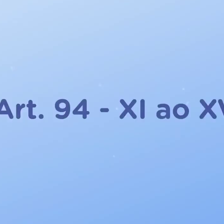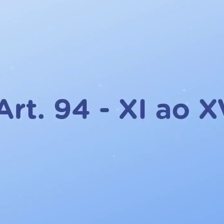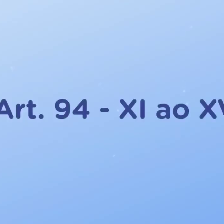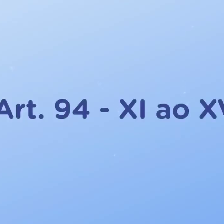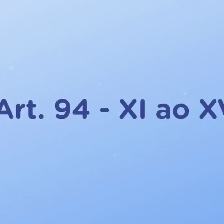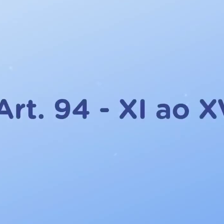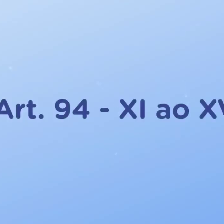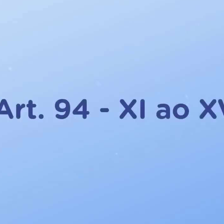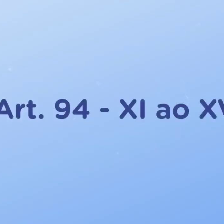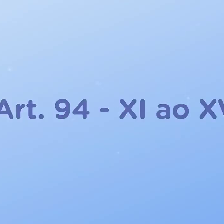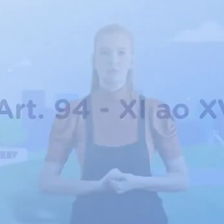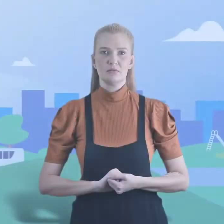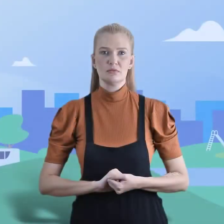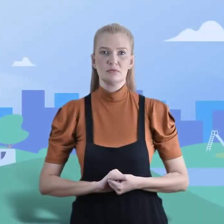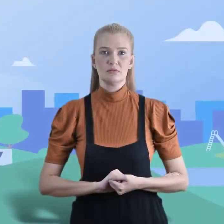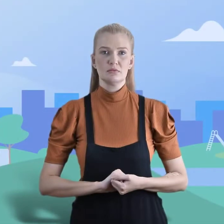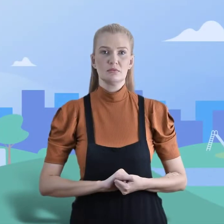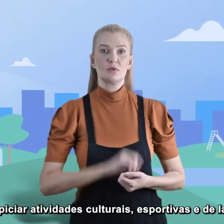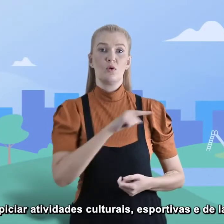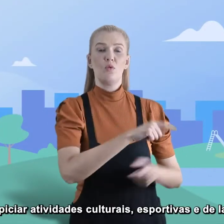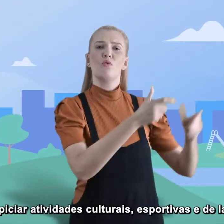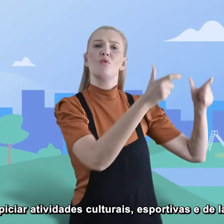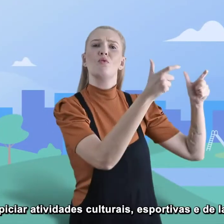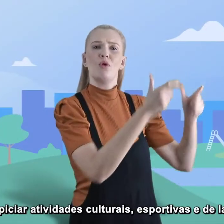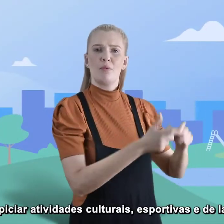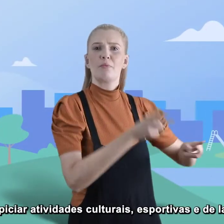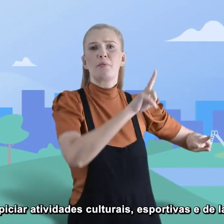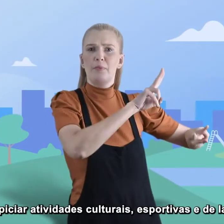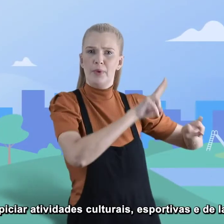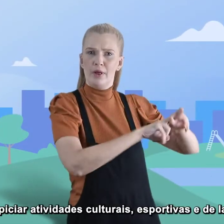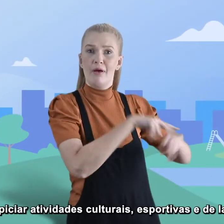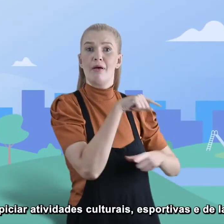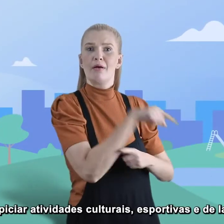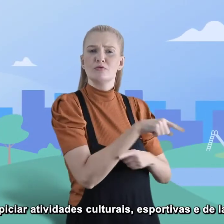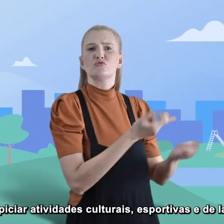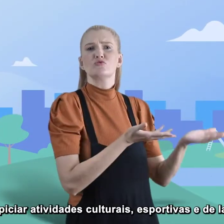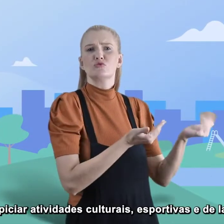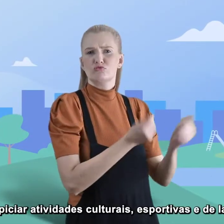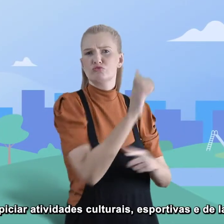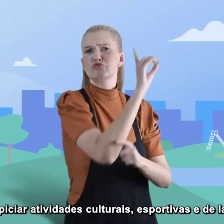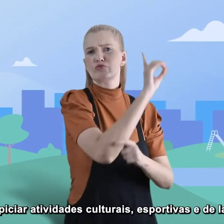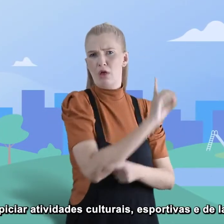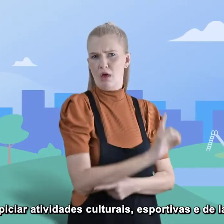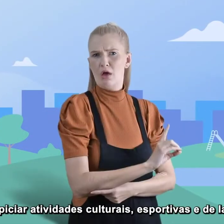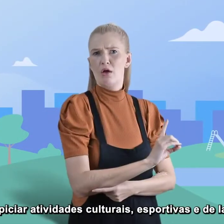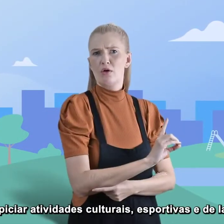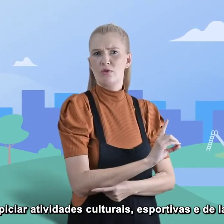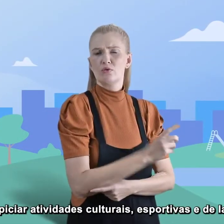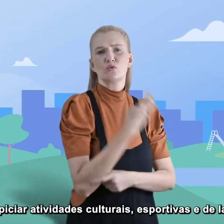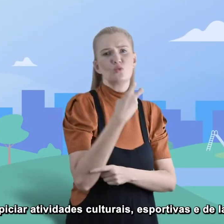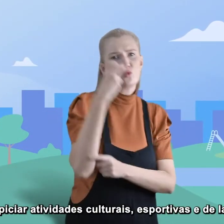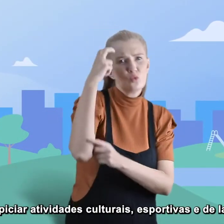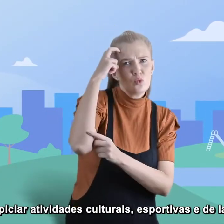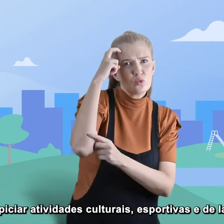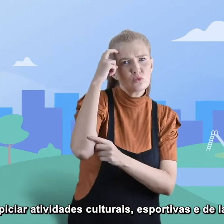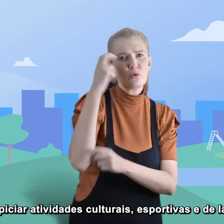Artigo 94, incisos 11 ao 15. Propiciar atividades culturais, esportivas e de lazer.